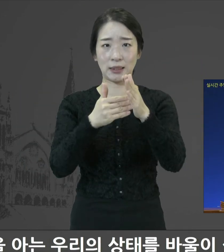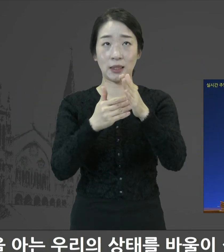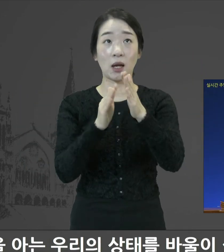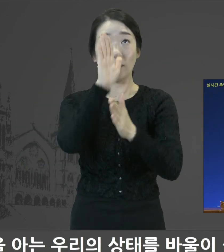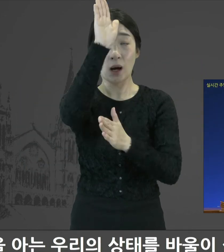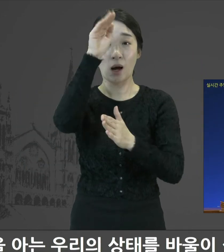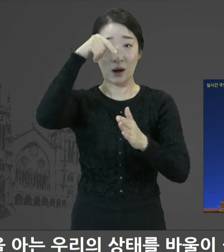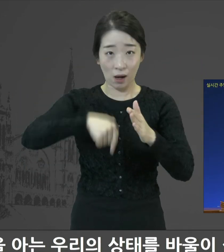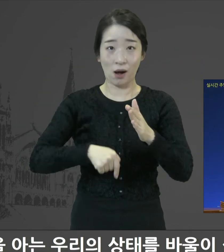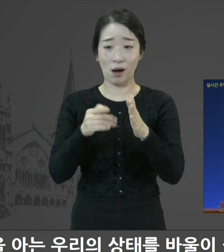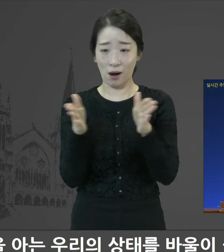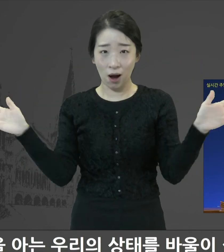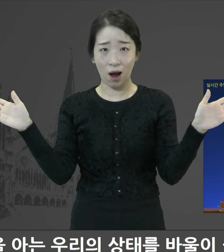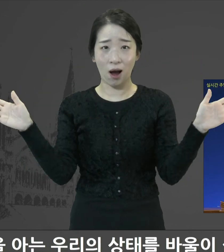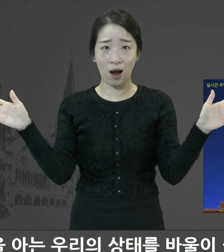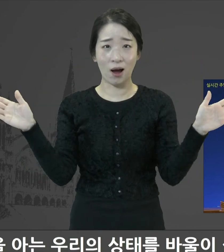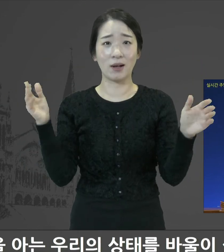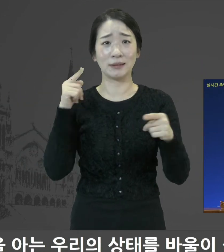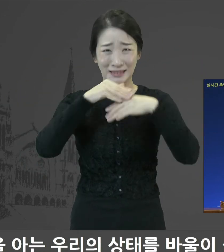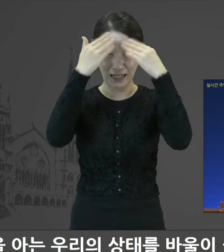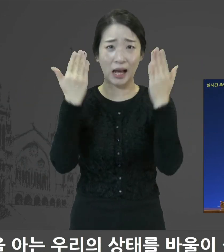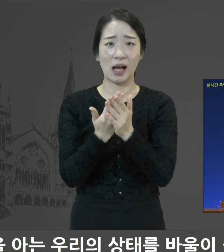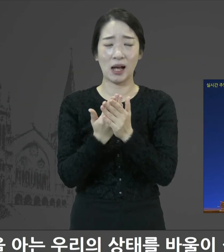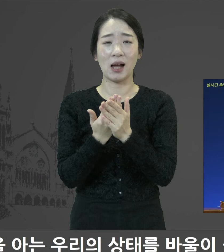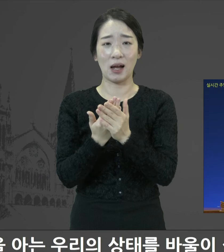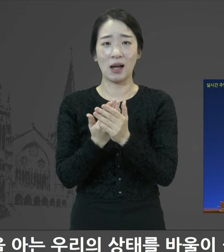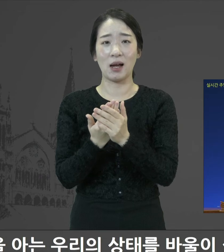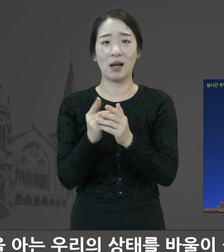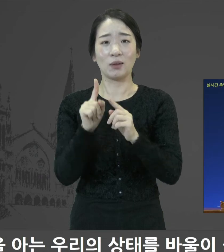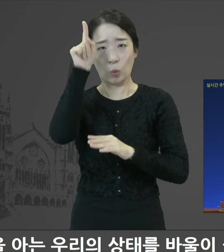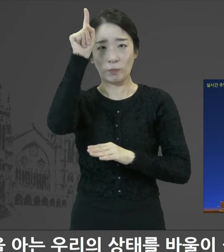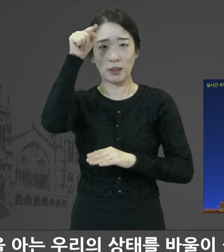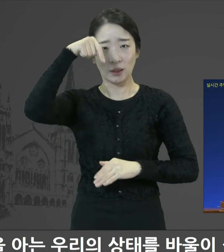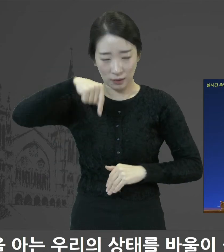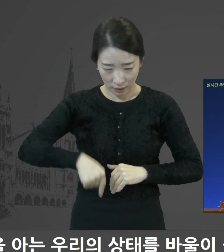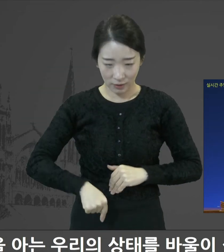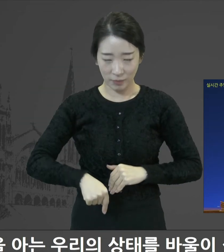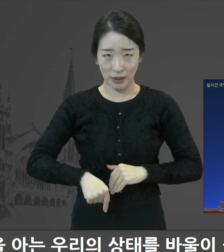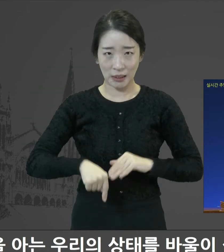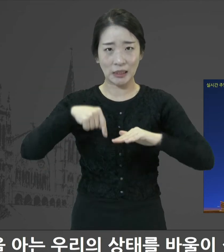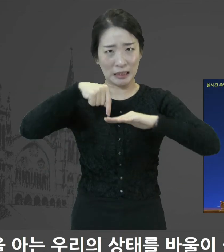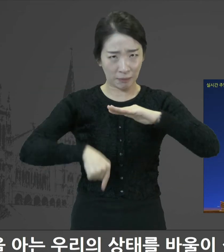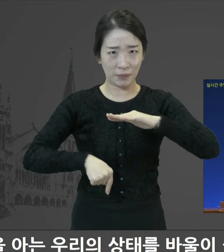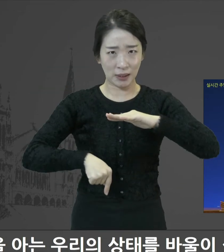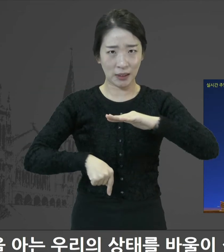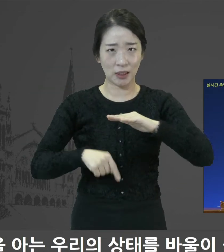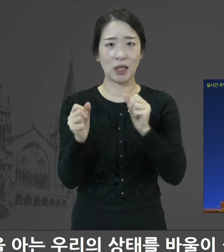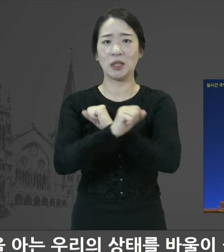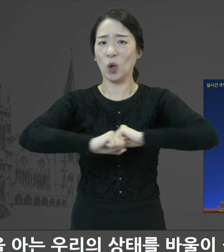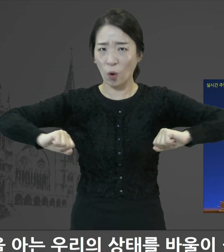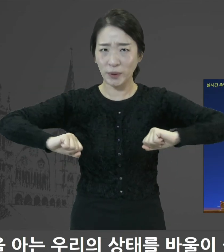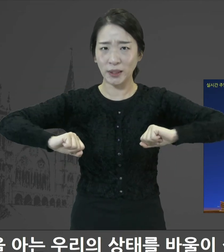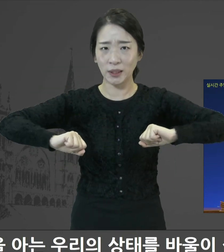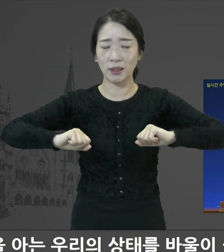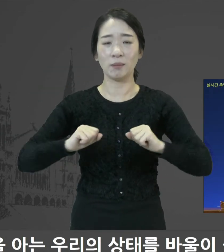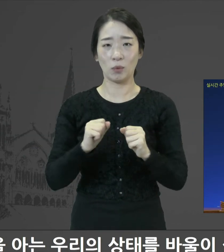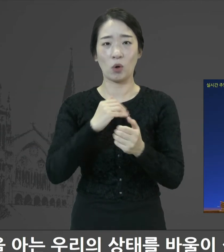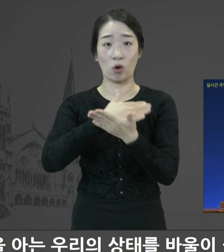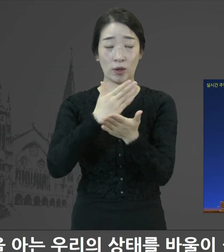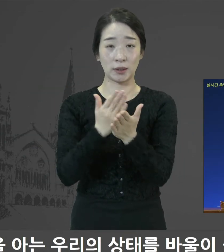사방. 너비, 길이, 높이, 깊이. 하나님을